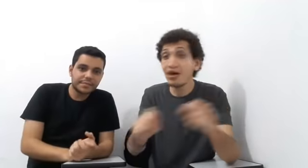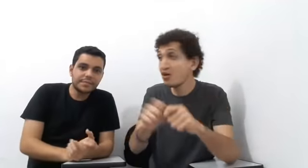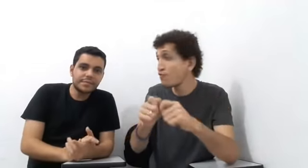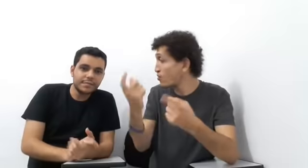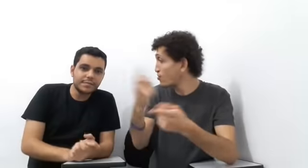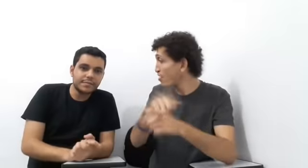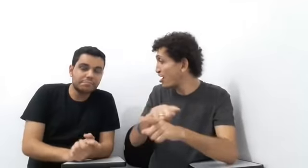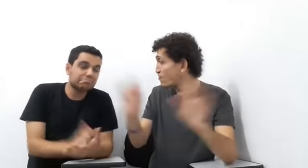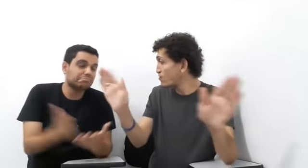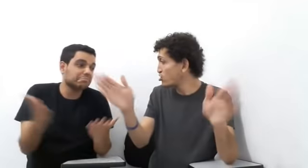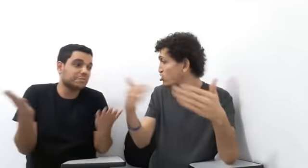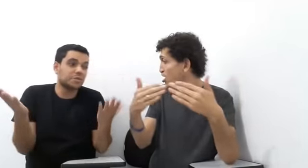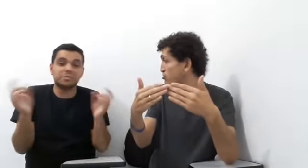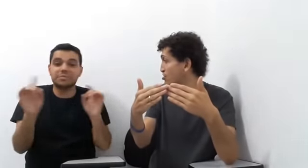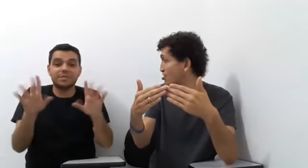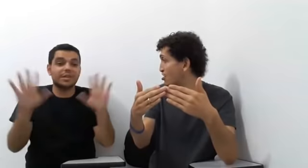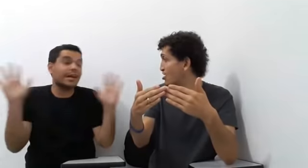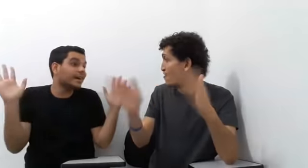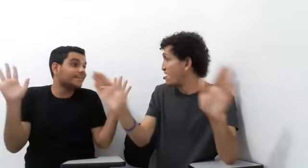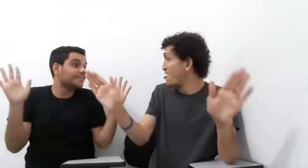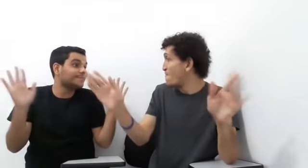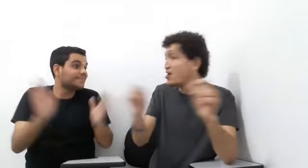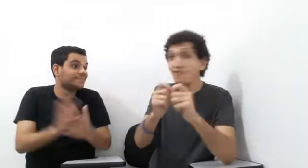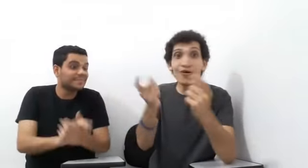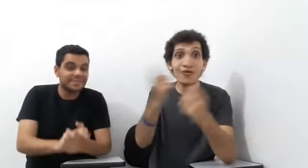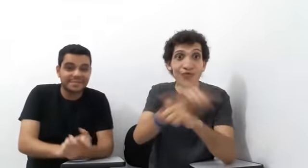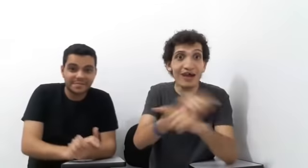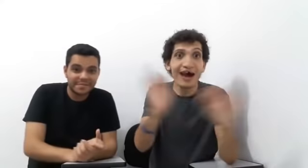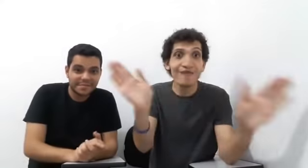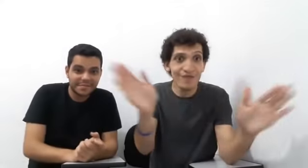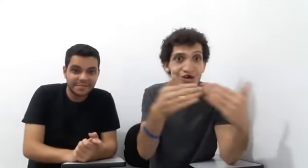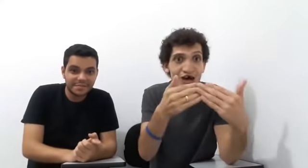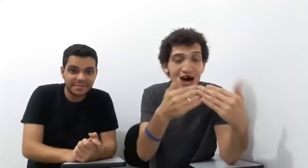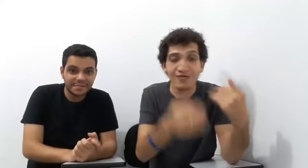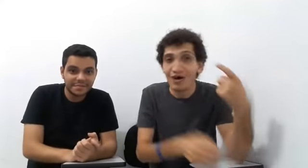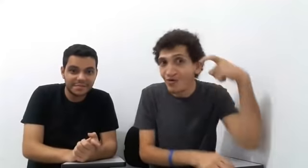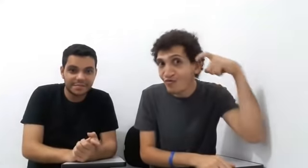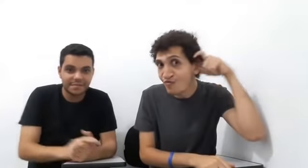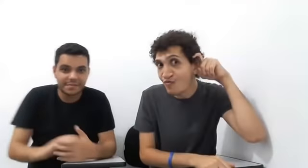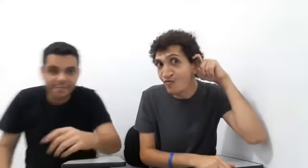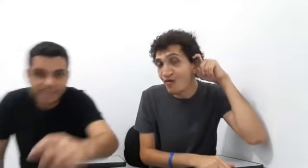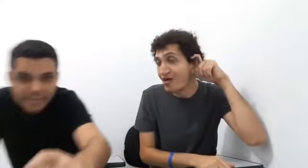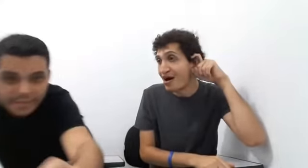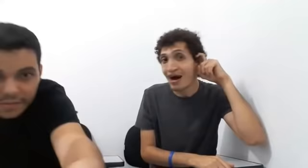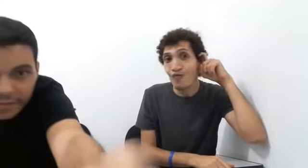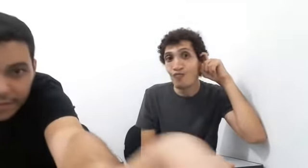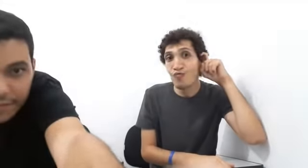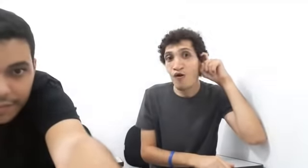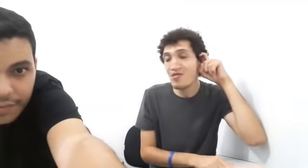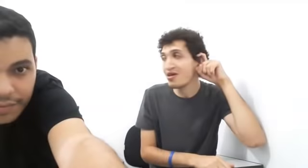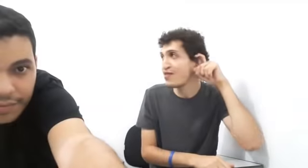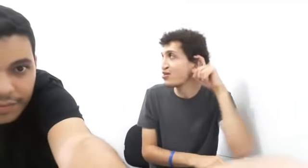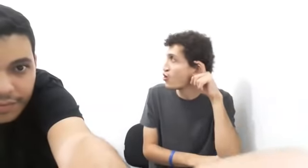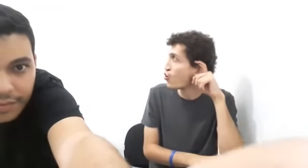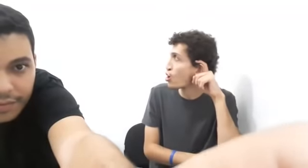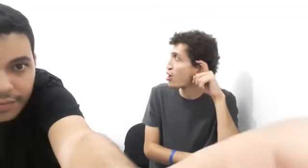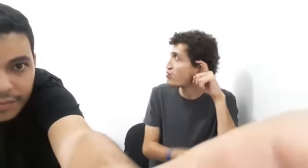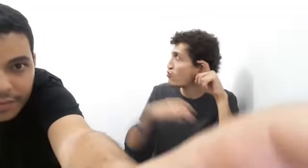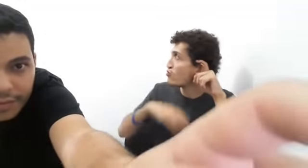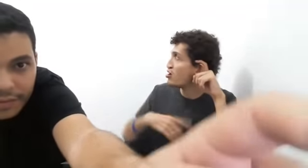foi o contrário, fecharam. Esse foi o contrário, fecharam. O nome dessa escola em português qual